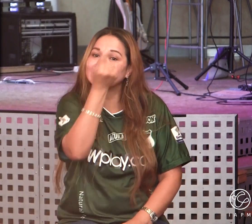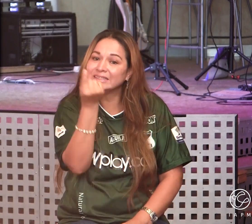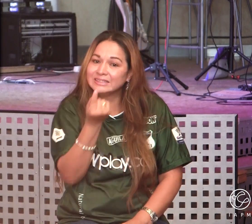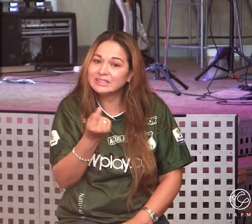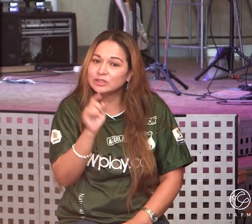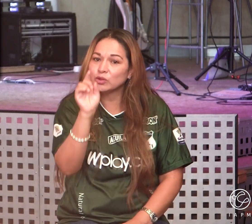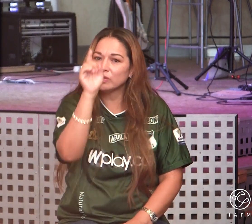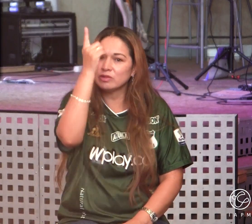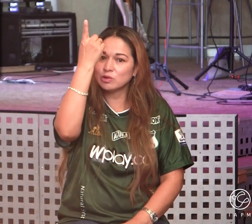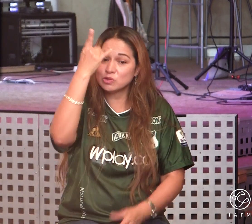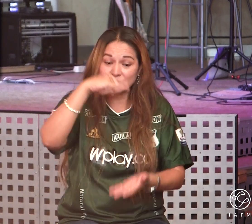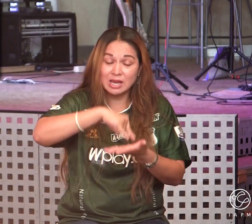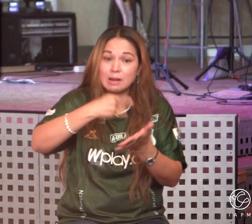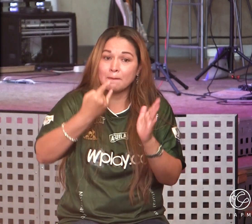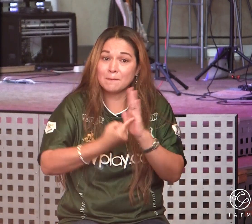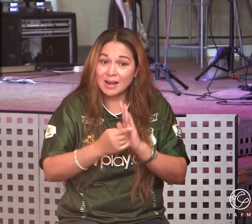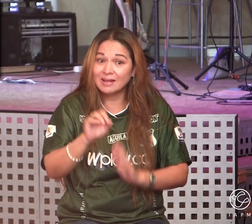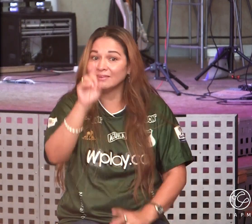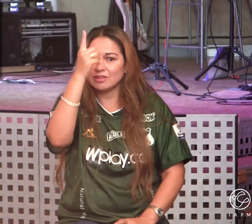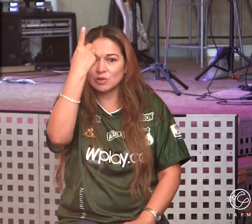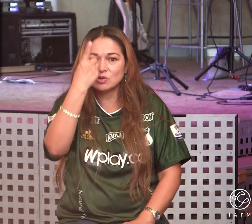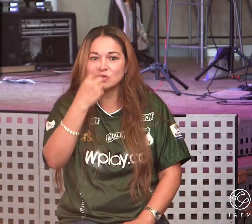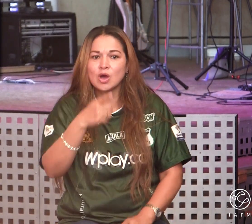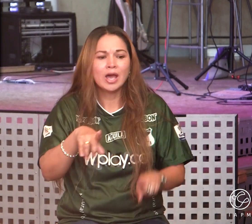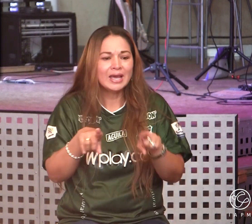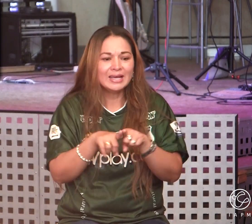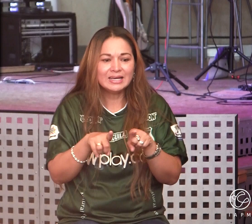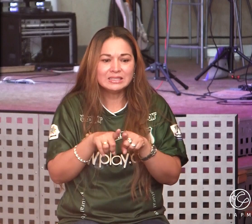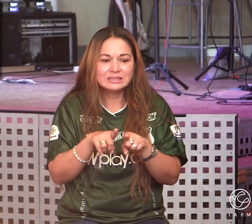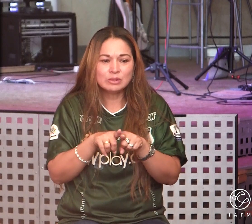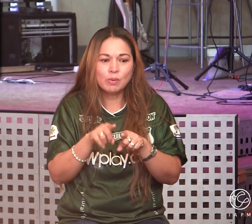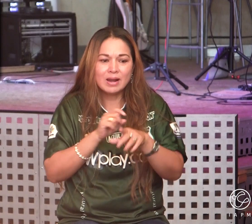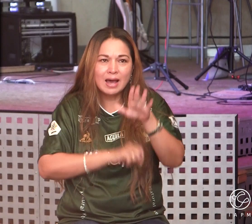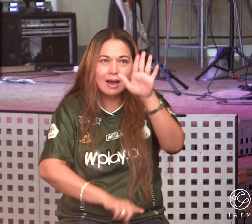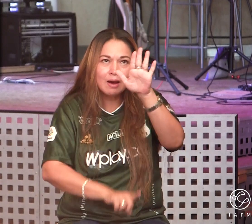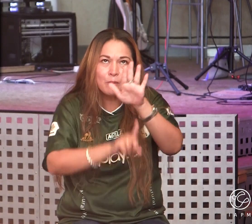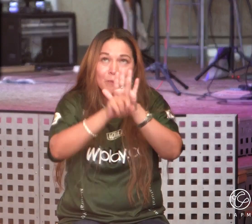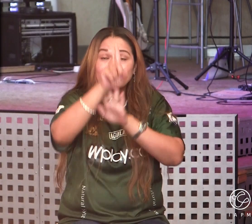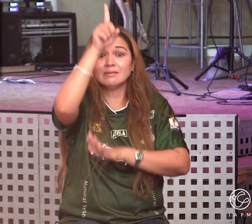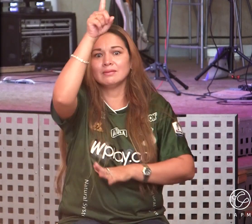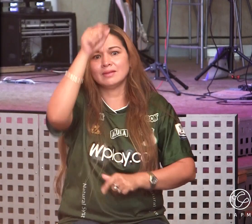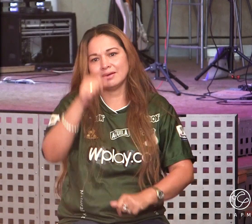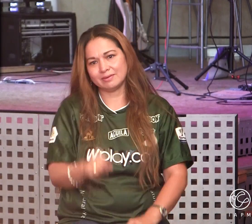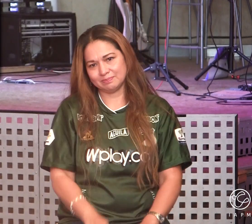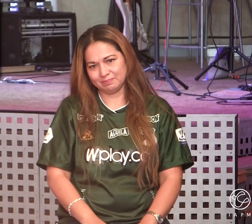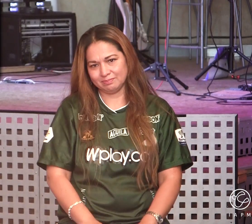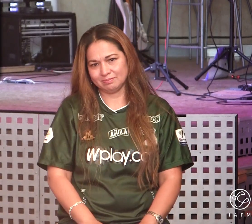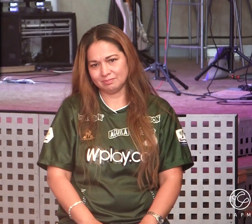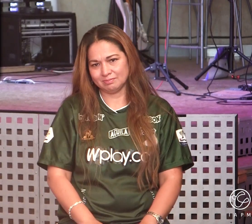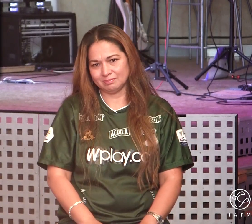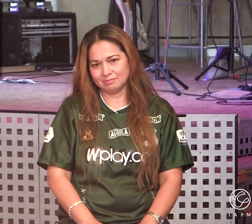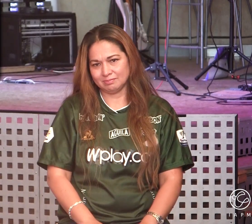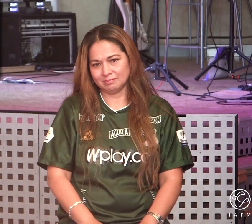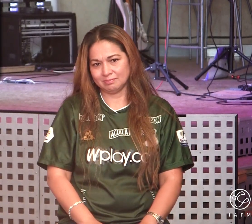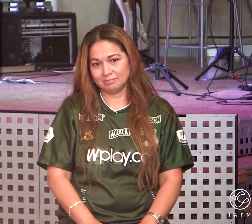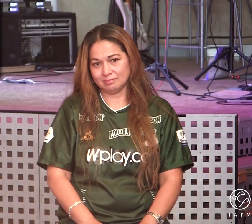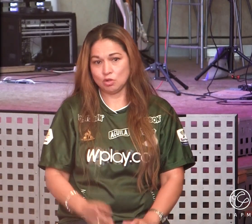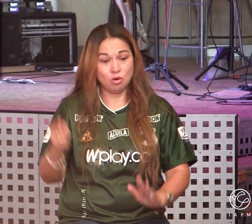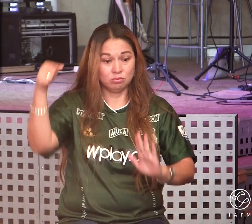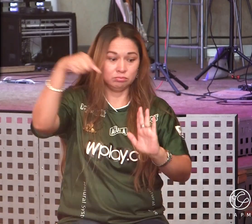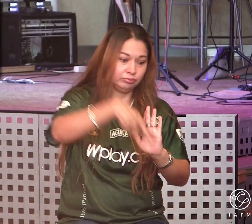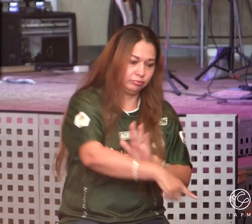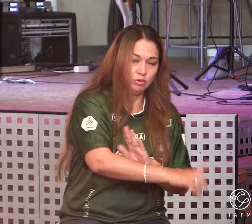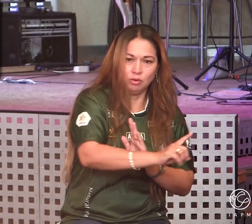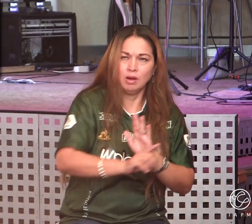que va creciendo. Sí, yo sé que el cuerpo humano va diciendo algo distinto. Está clarísimo, ya lo sé con total certeza.